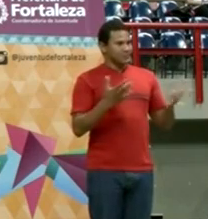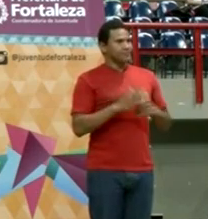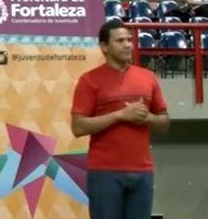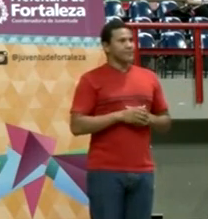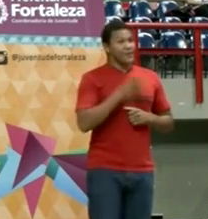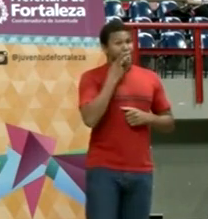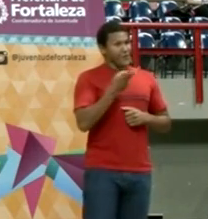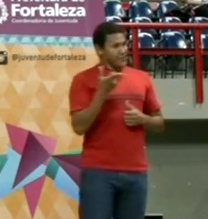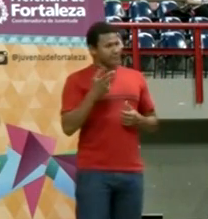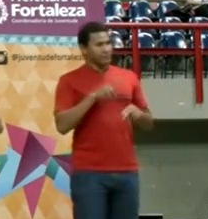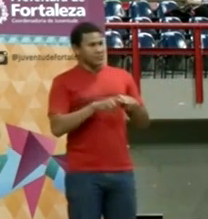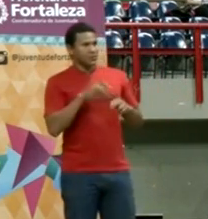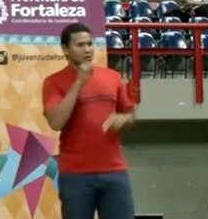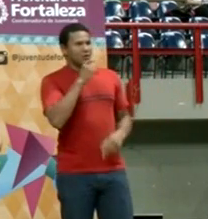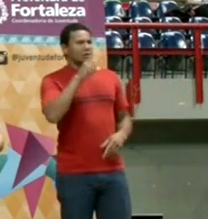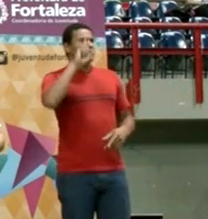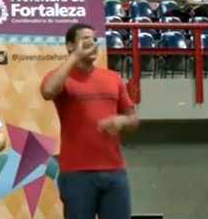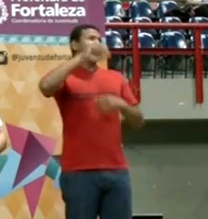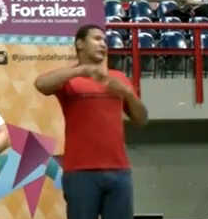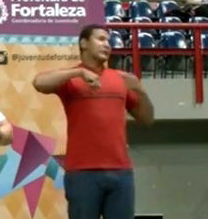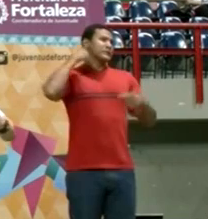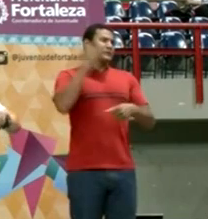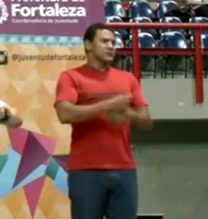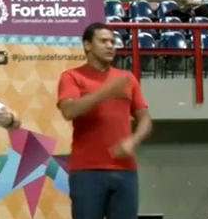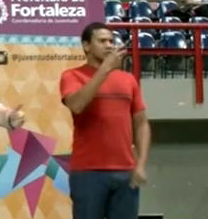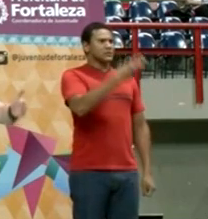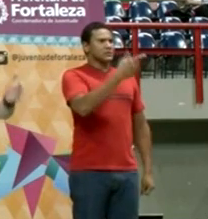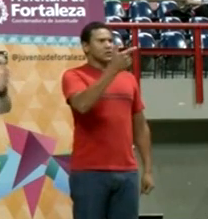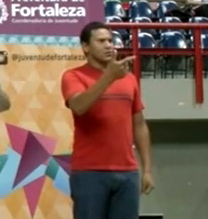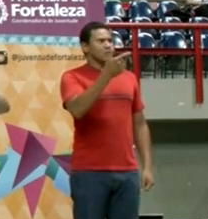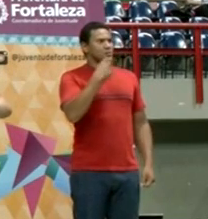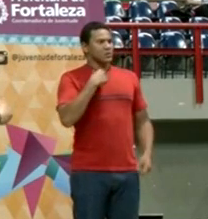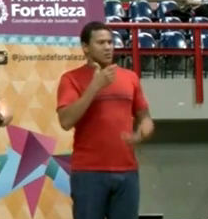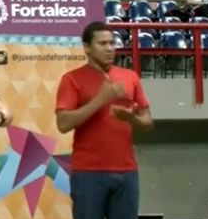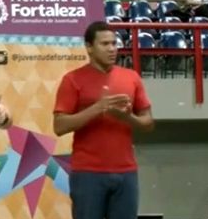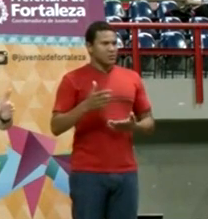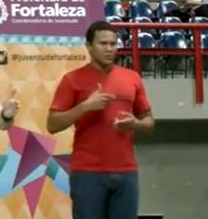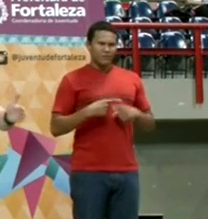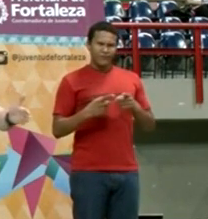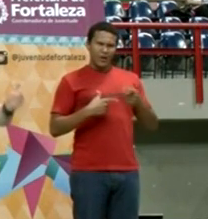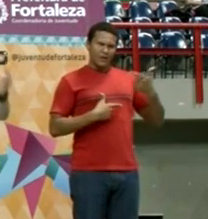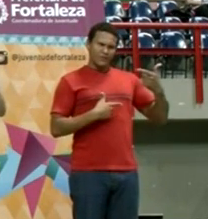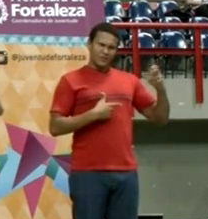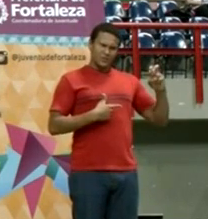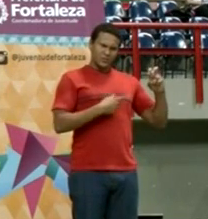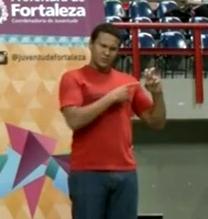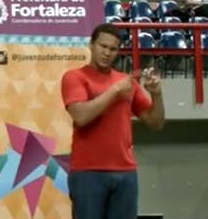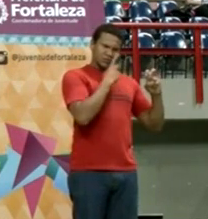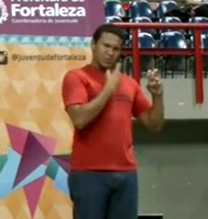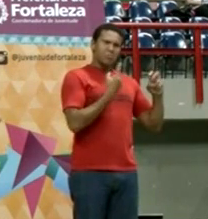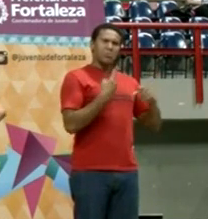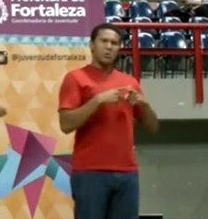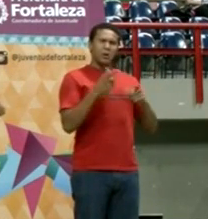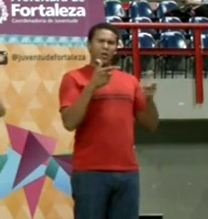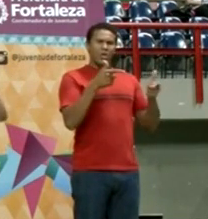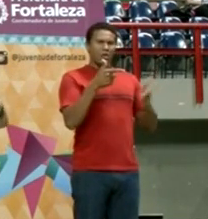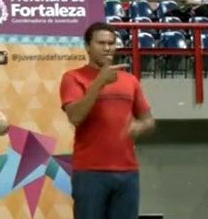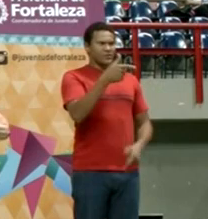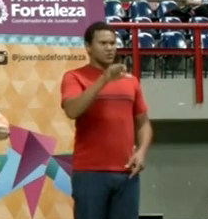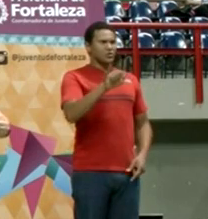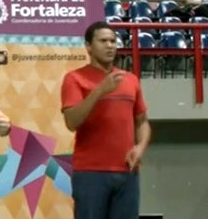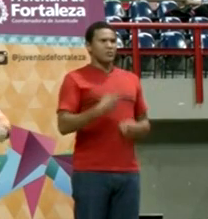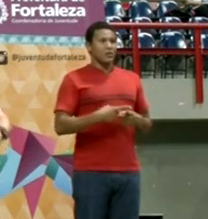só agiu em 32. Professor, se a crise começou em 25, por que eu digo que ela é de 29? Porque